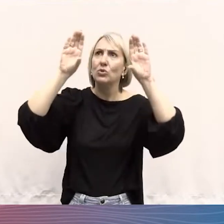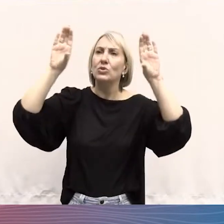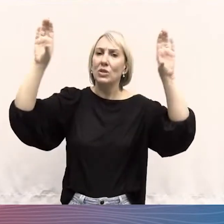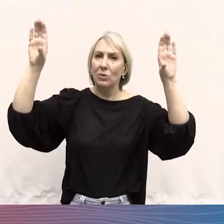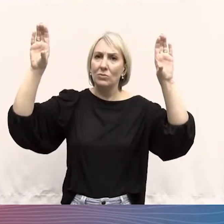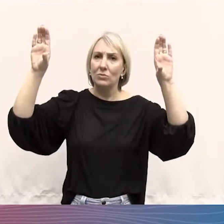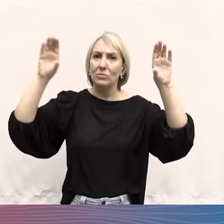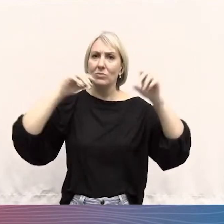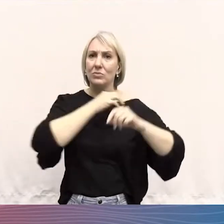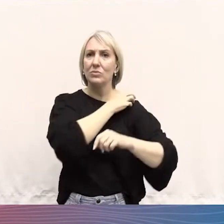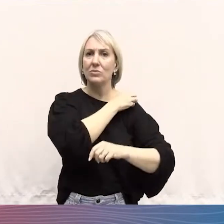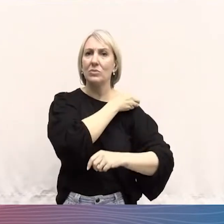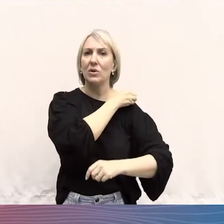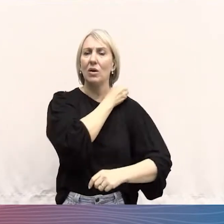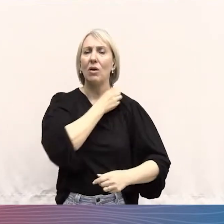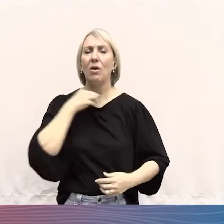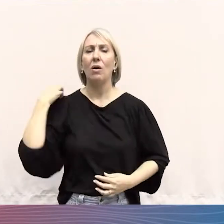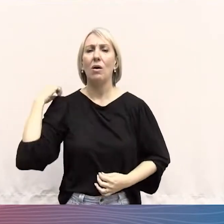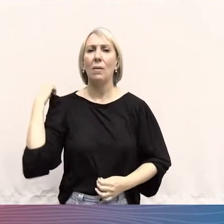minha?